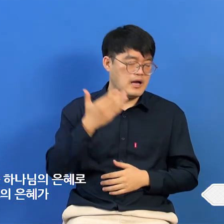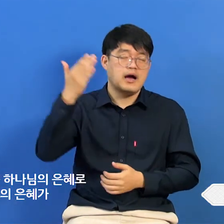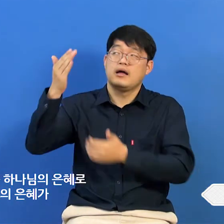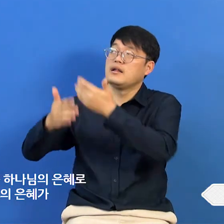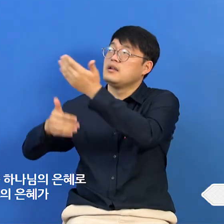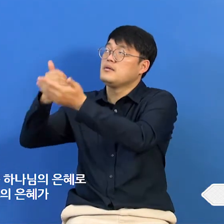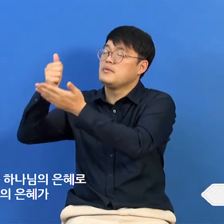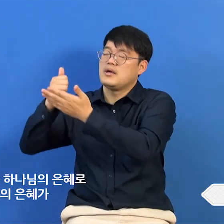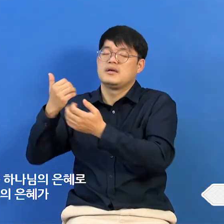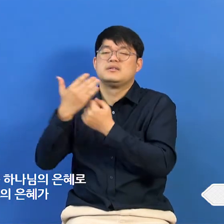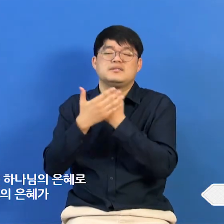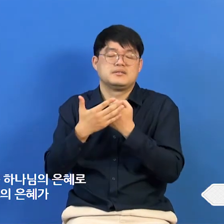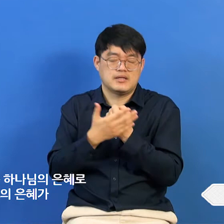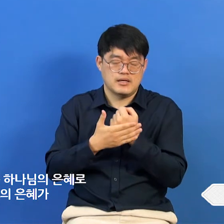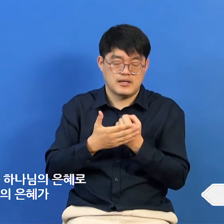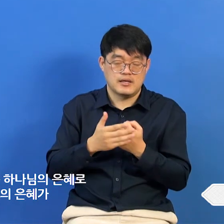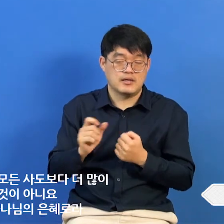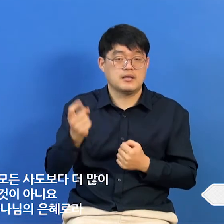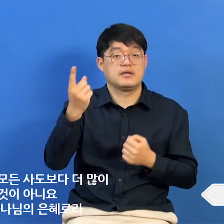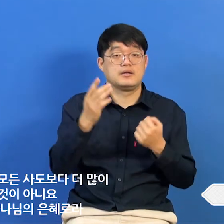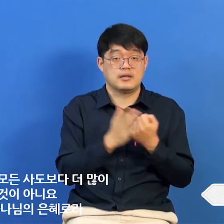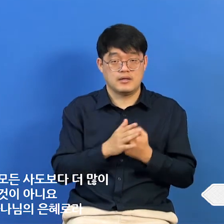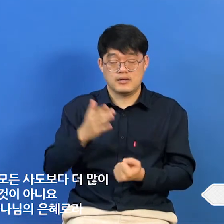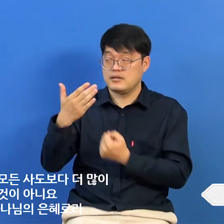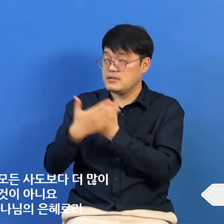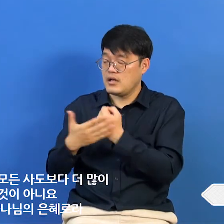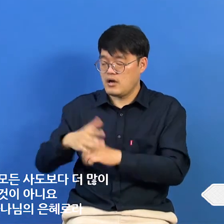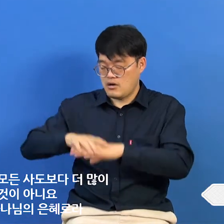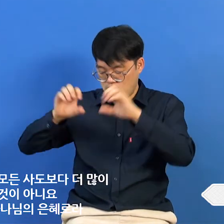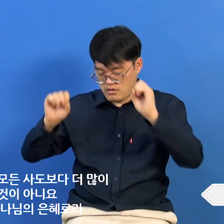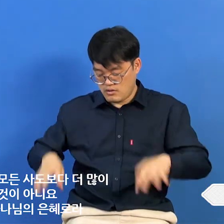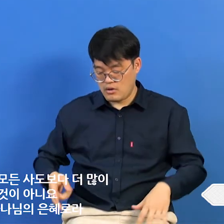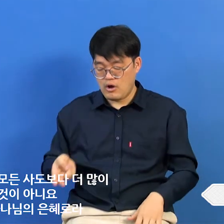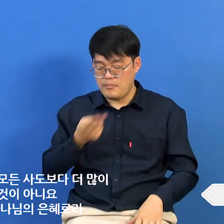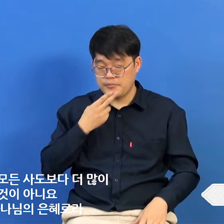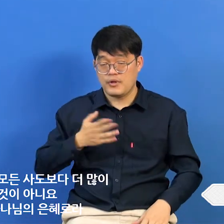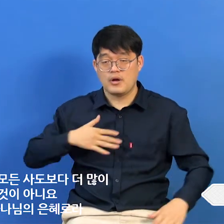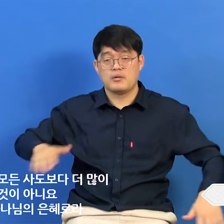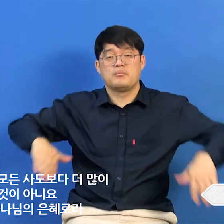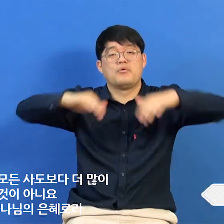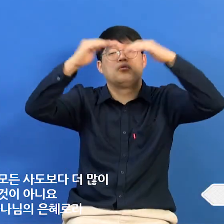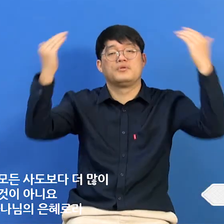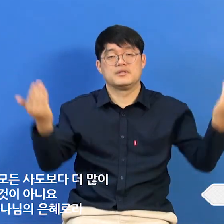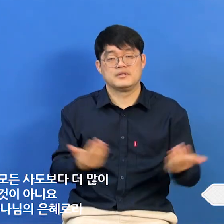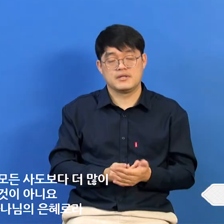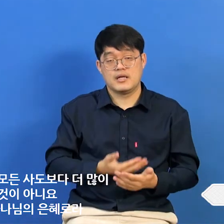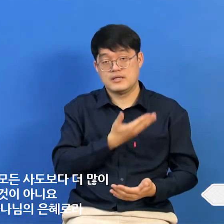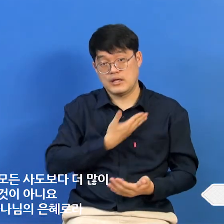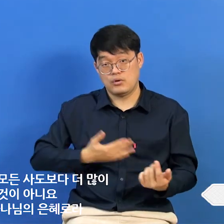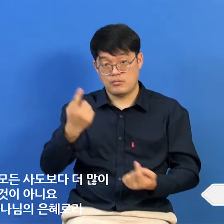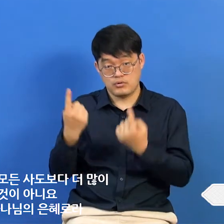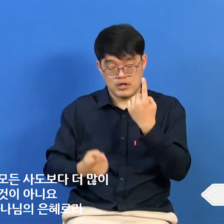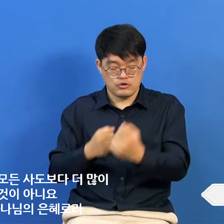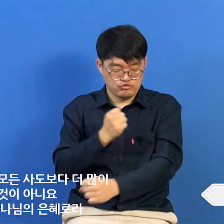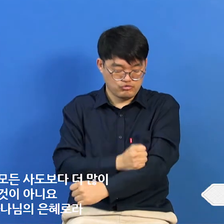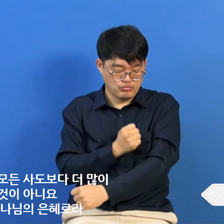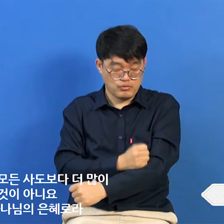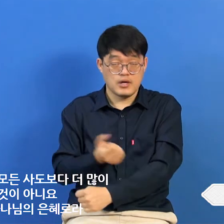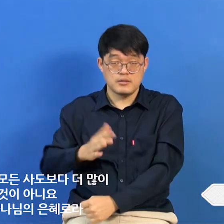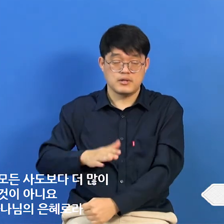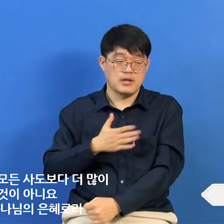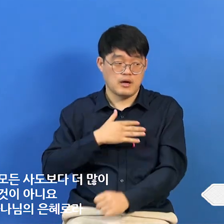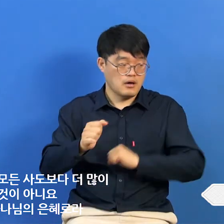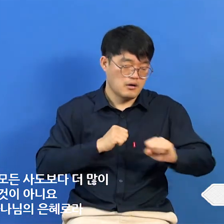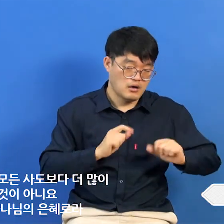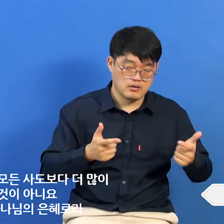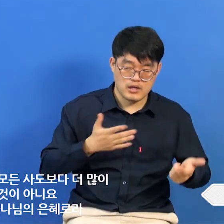것이니 내게 주신 그의 은혜가 헛되지 아니하여 내가 모든 사도보다 더 많이 수고하였으나 내가 한 것이 아니요 오직 나와